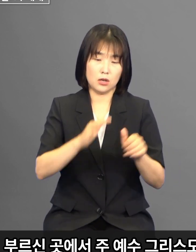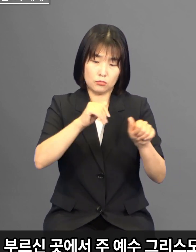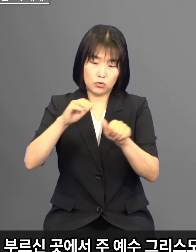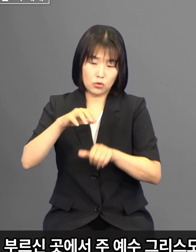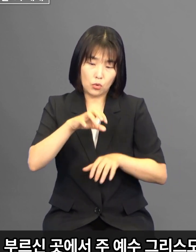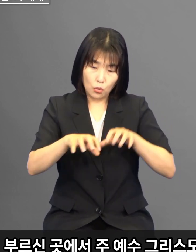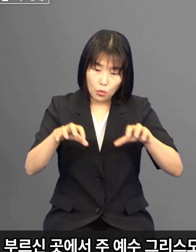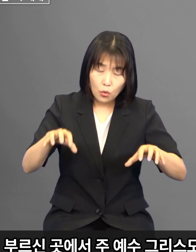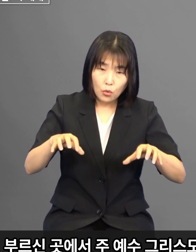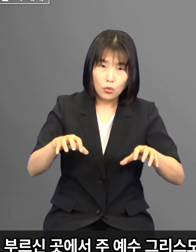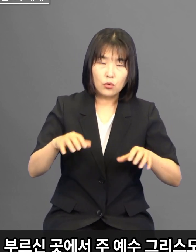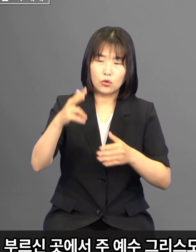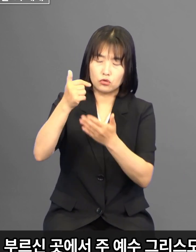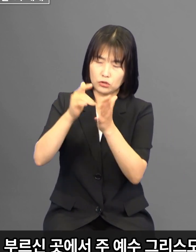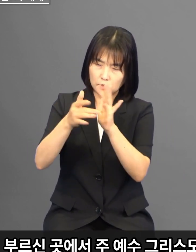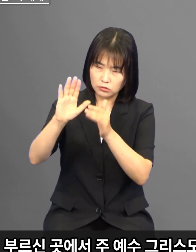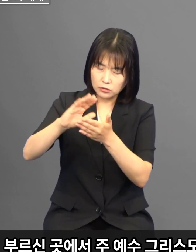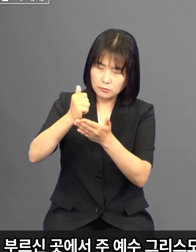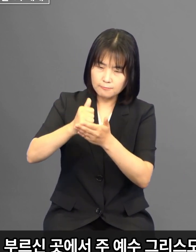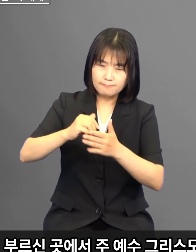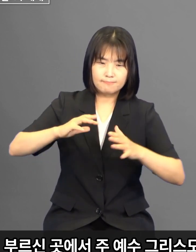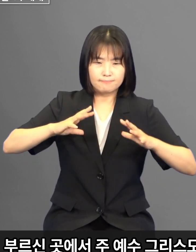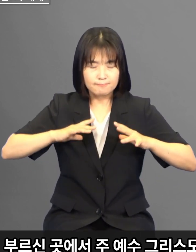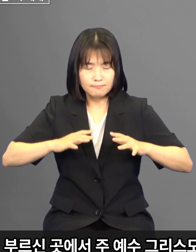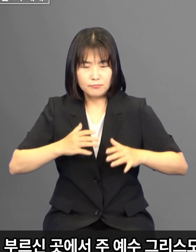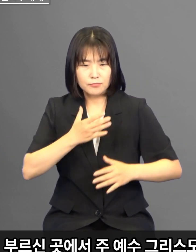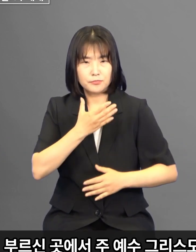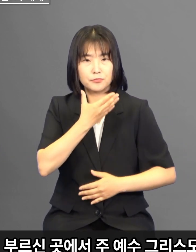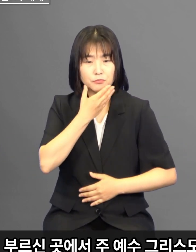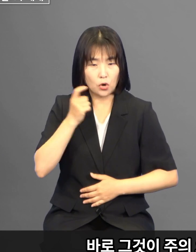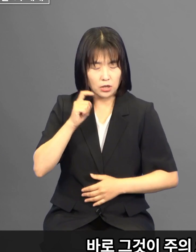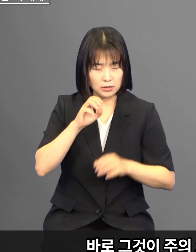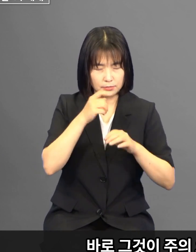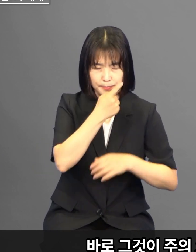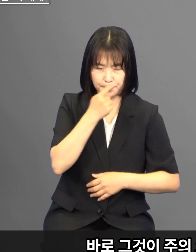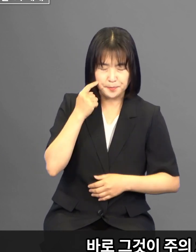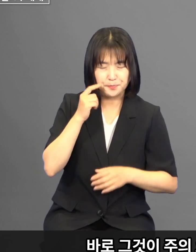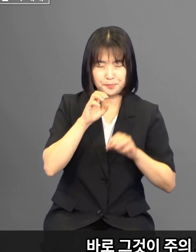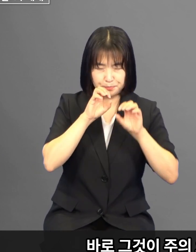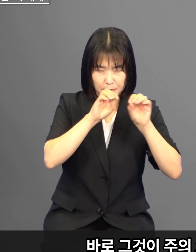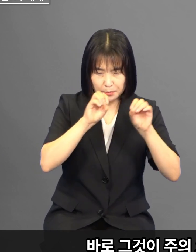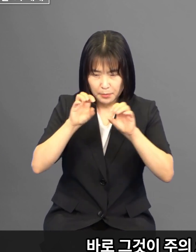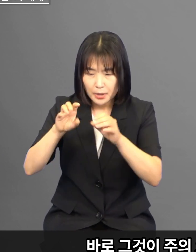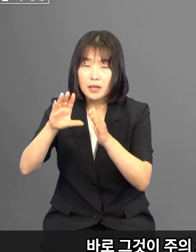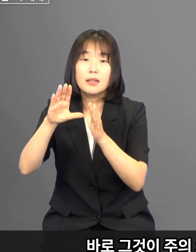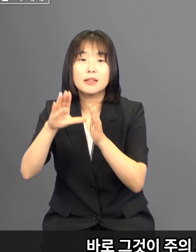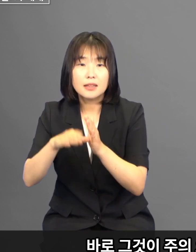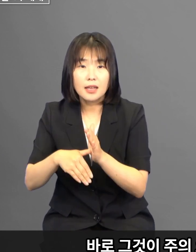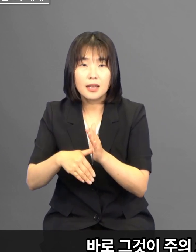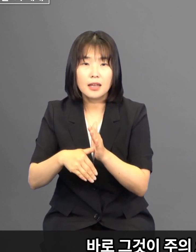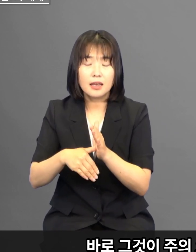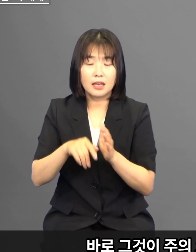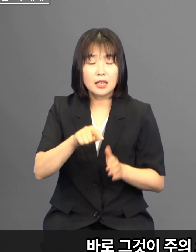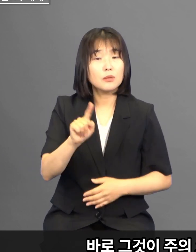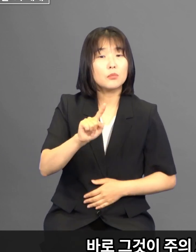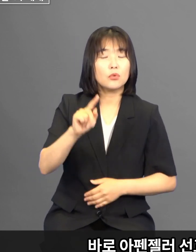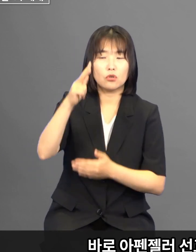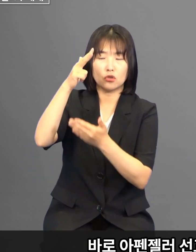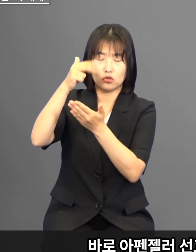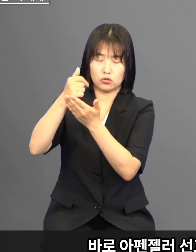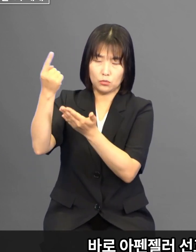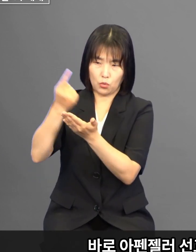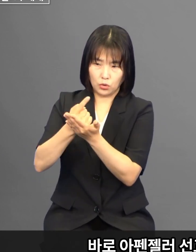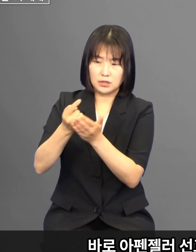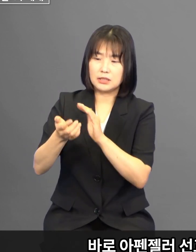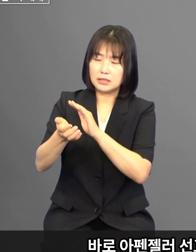예수 그리스도를 증언하고 자랑하고 복음을 증거할 때에 바로 그것이 주의 오실 길을 예비하는 것입니다.